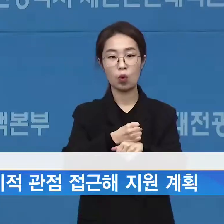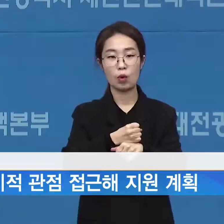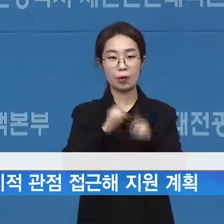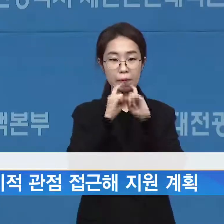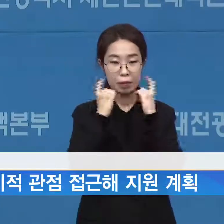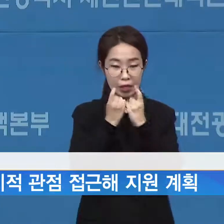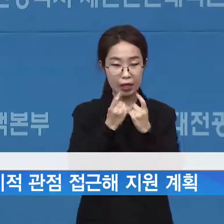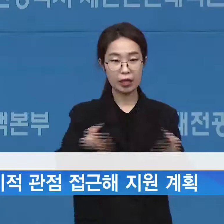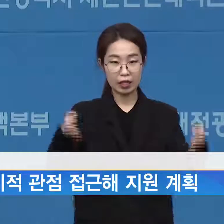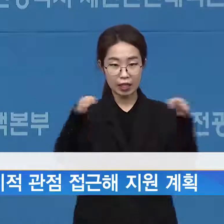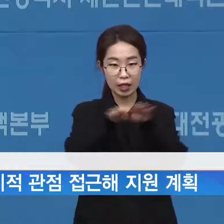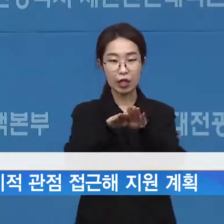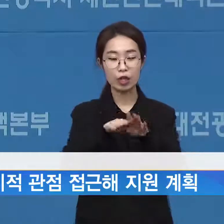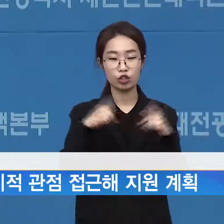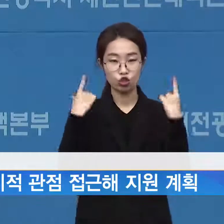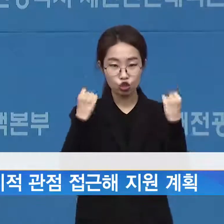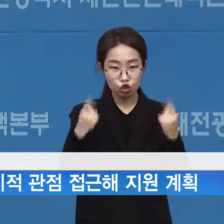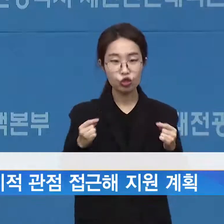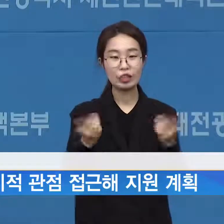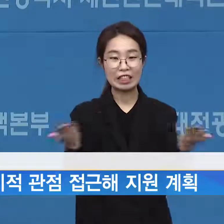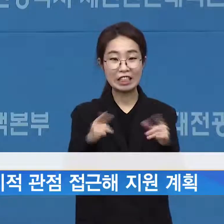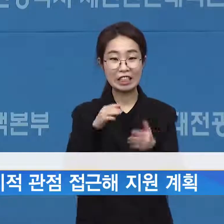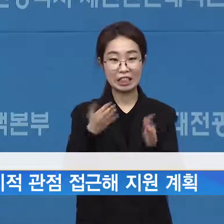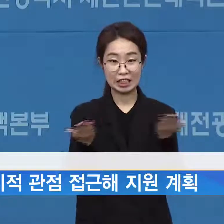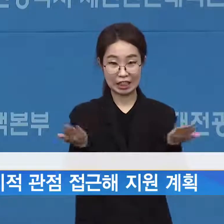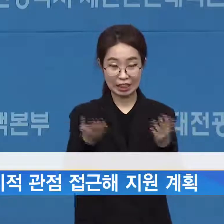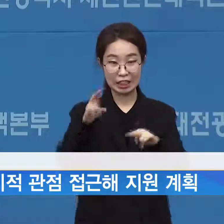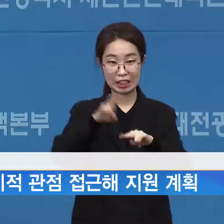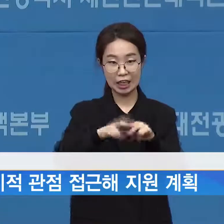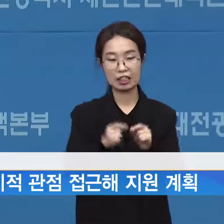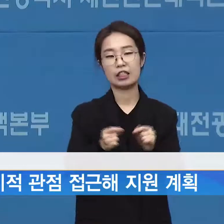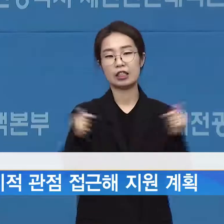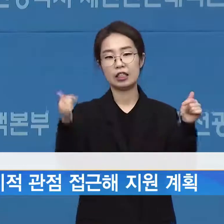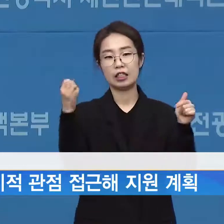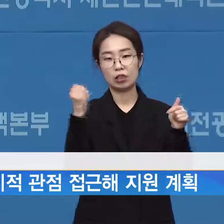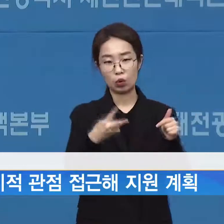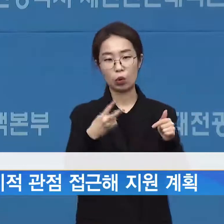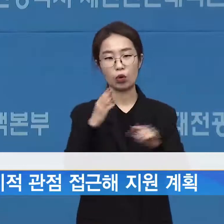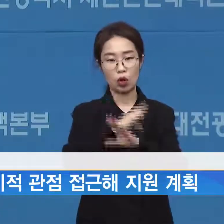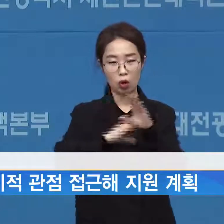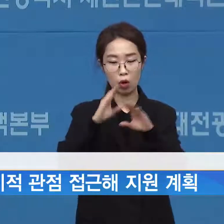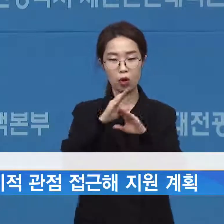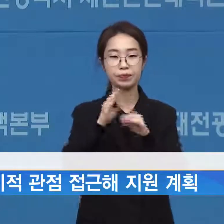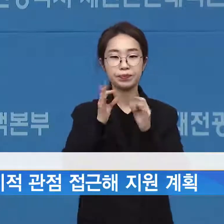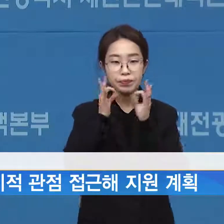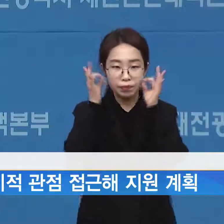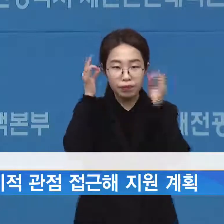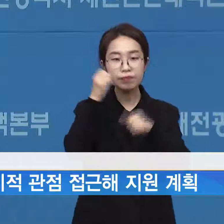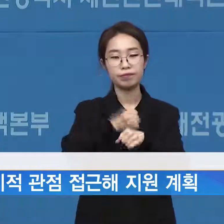부분 고용 유지와 일자리 확대, 공공 일자리 확대에 주력하도록 하겠습니다.